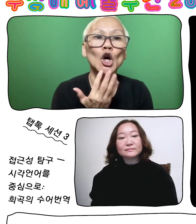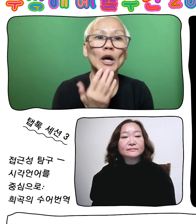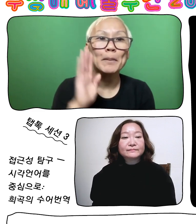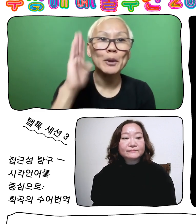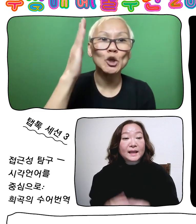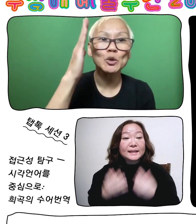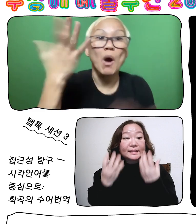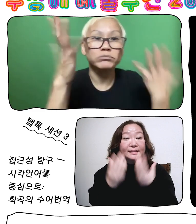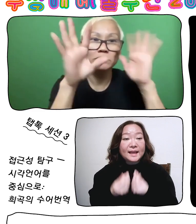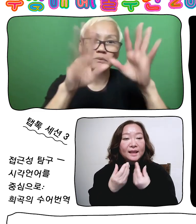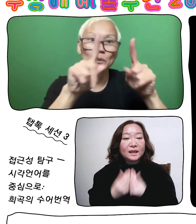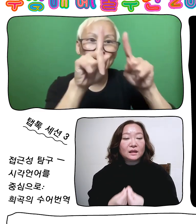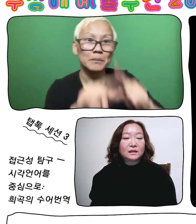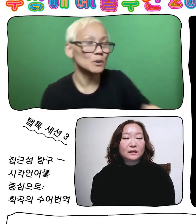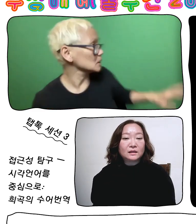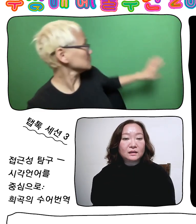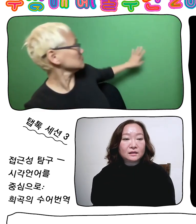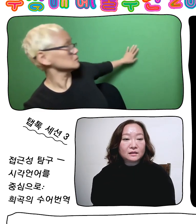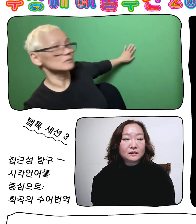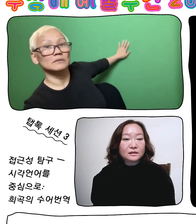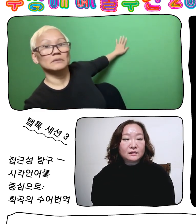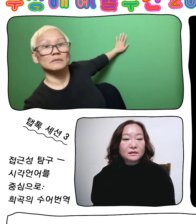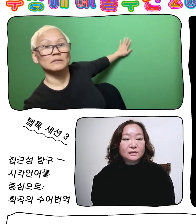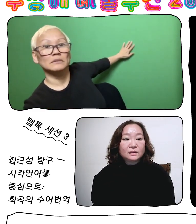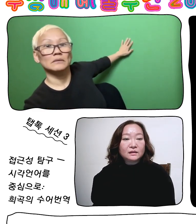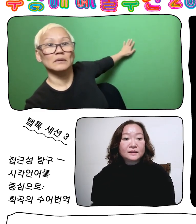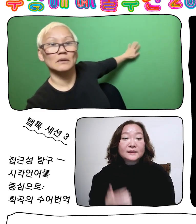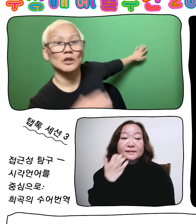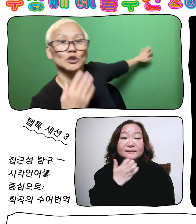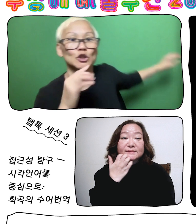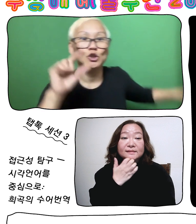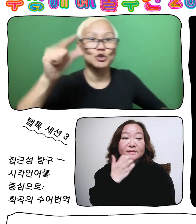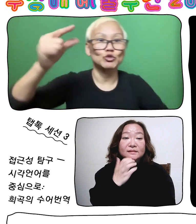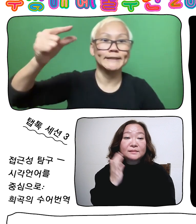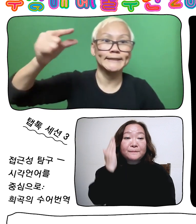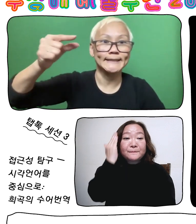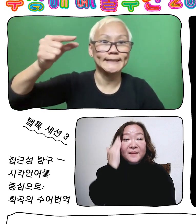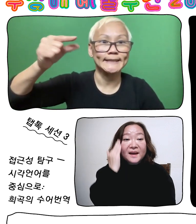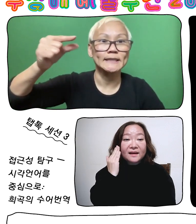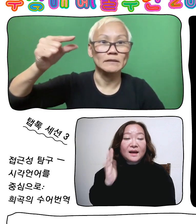예를 들어 색깔 녹색은 밝은 녹색과 어두운 녹색,